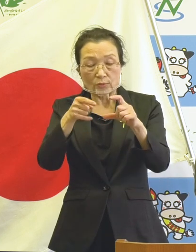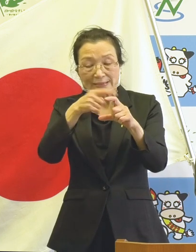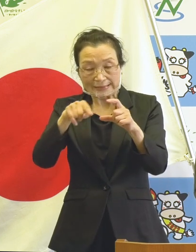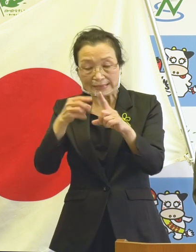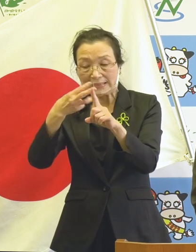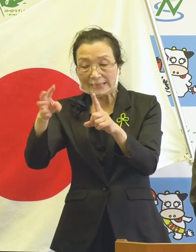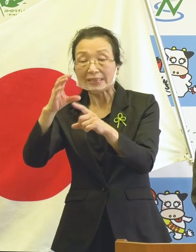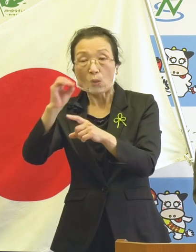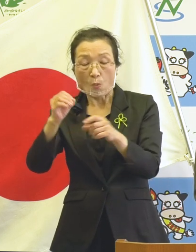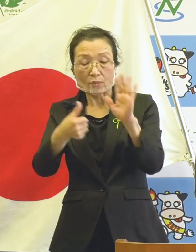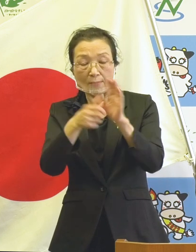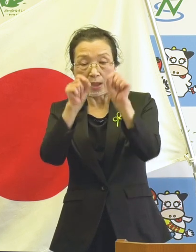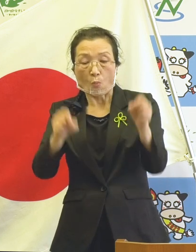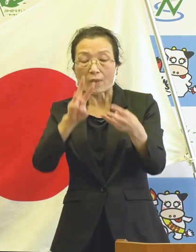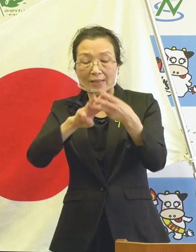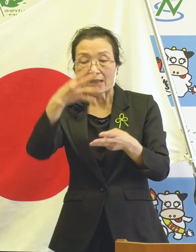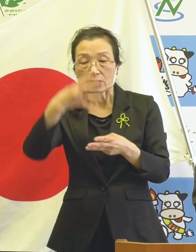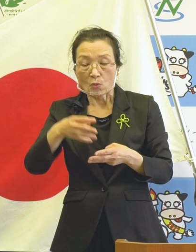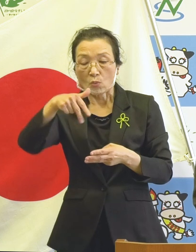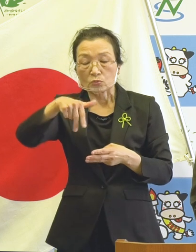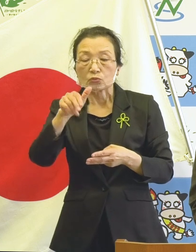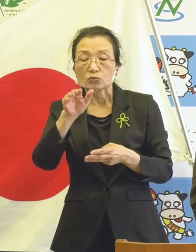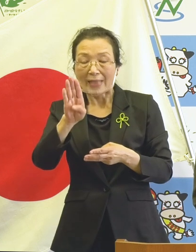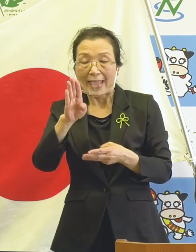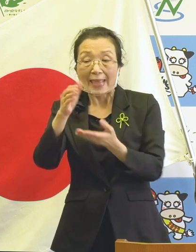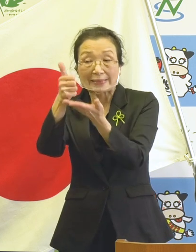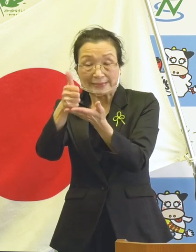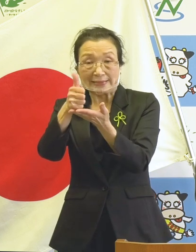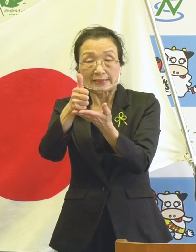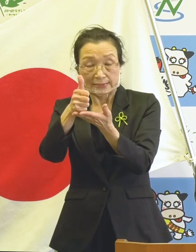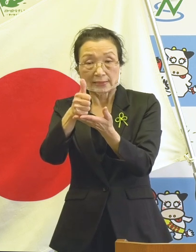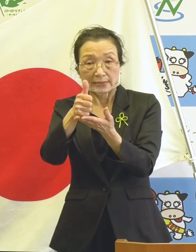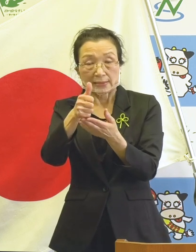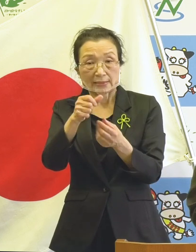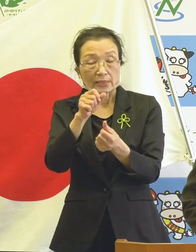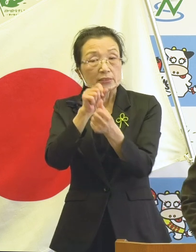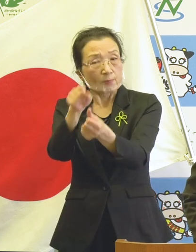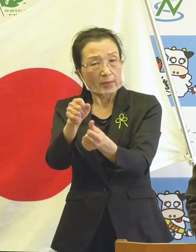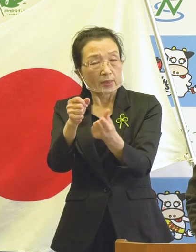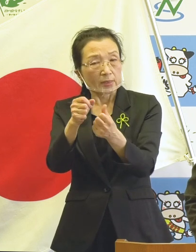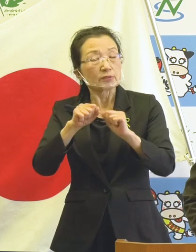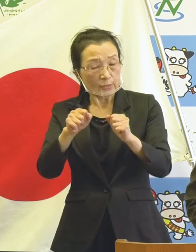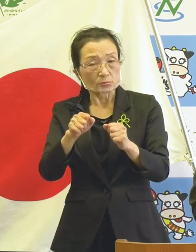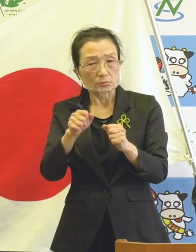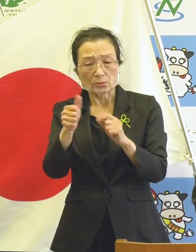CEO 岡田陽介氏の任命式を行います。この岡田陽介氏、大変素晴らしい方